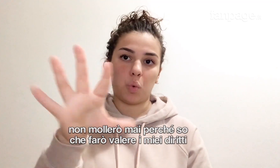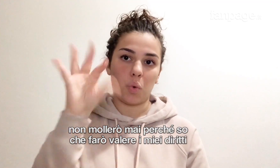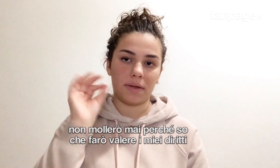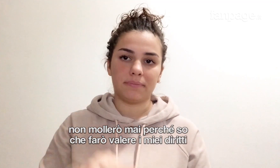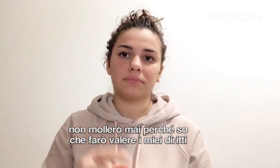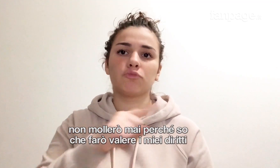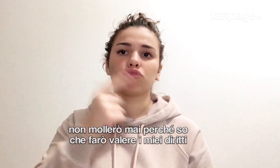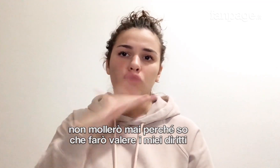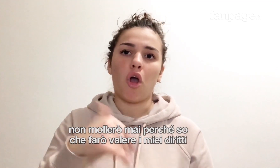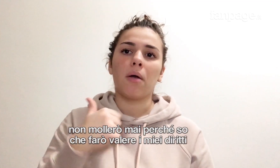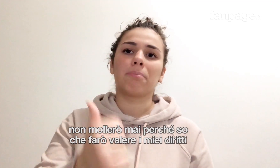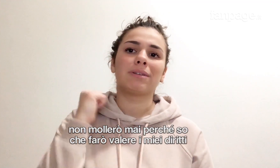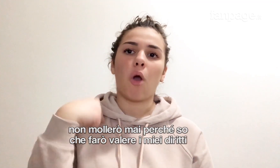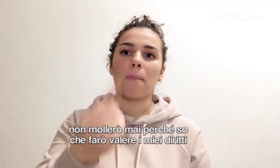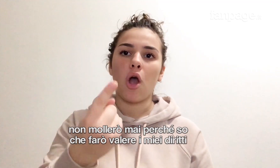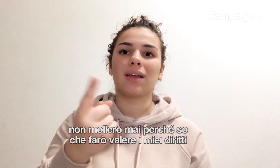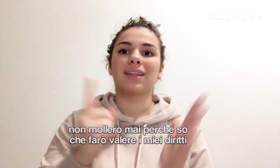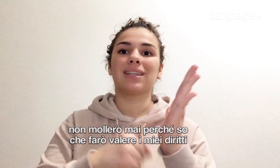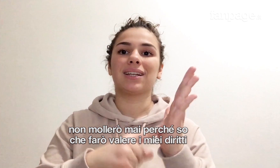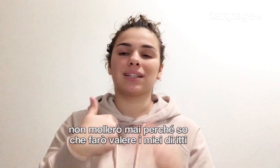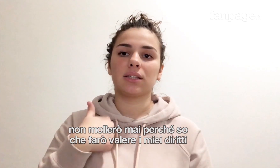Non mollerò mai perché so che farò valere i miei diritti.